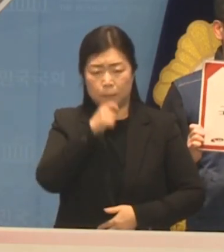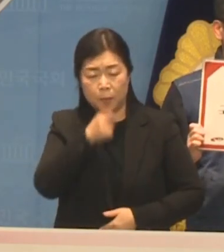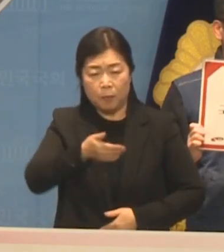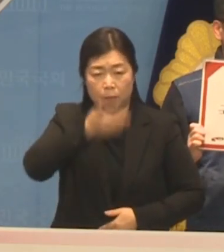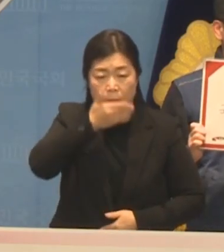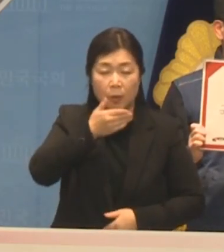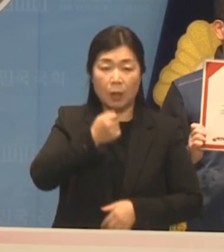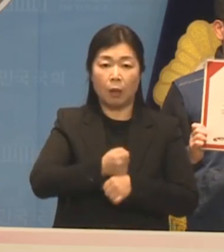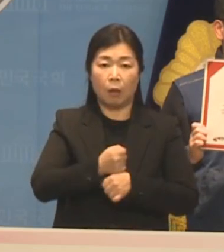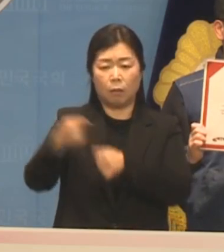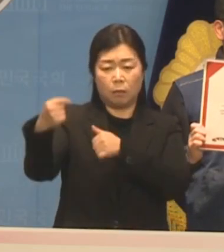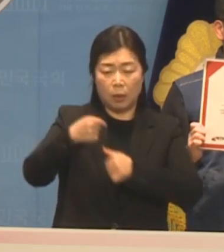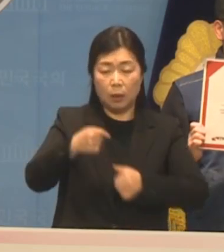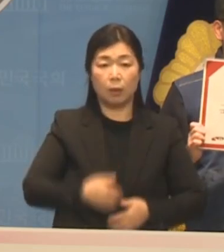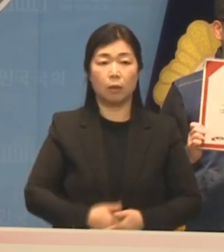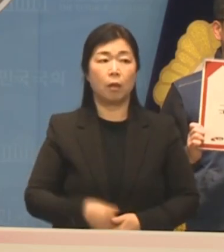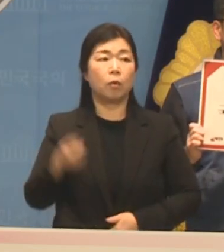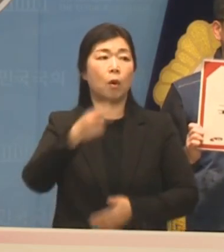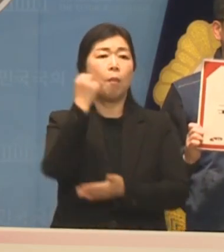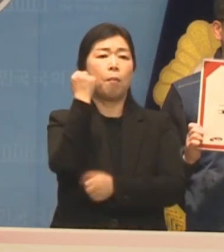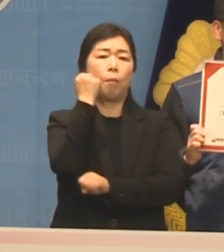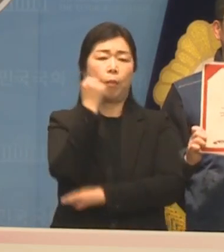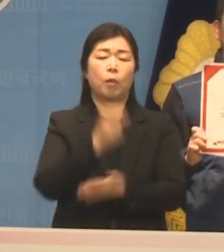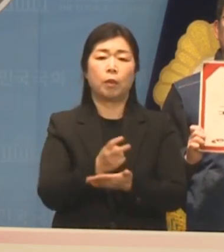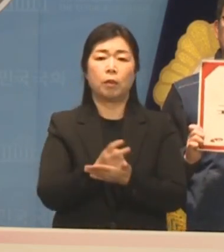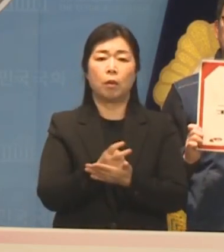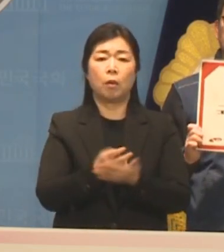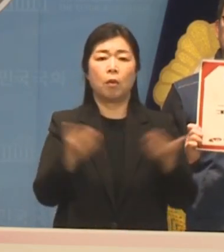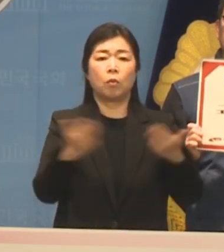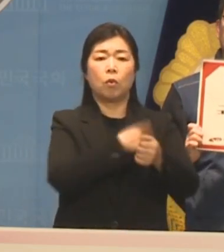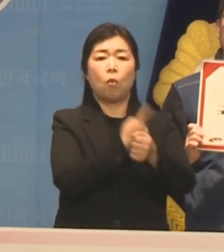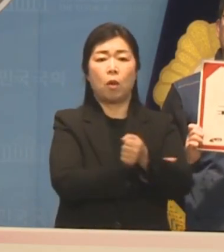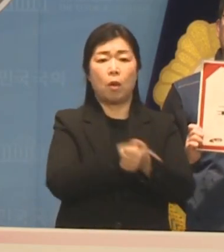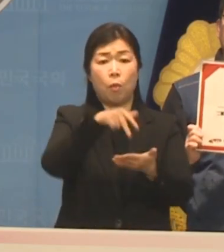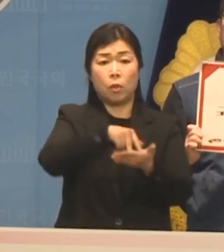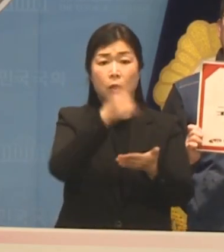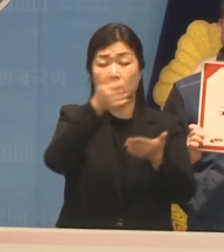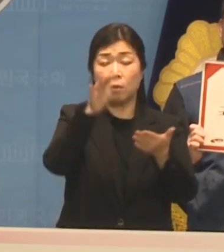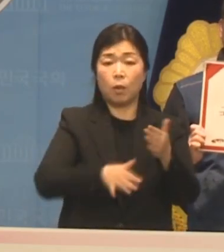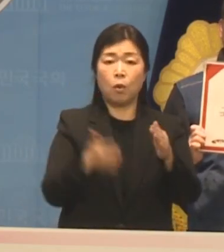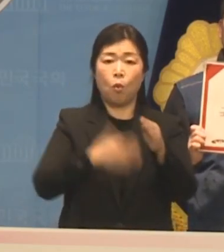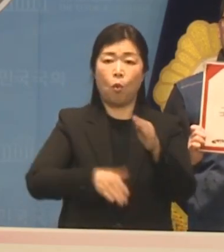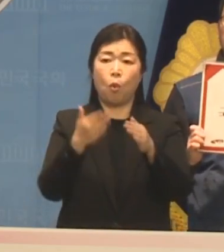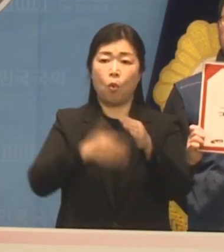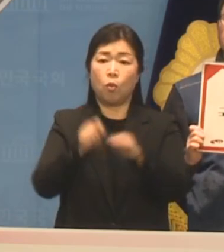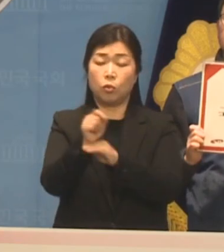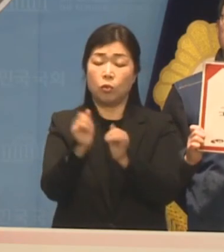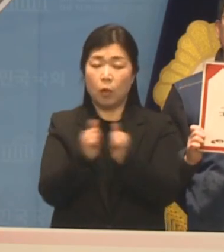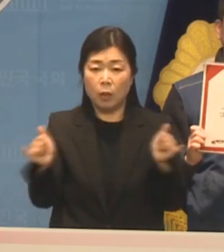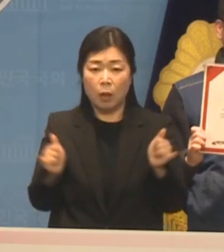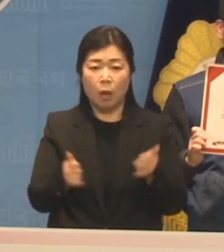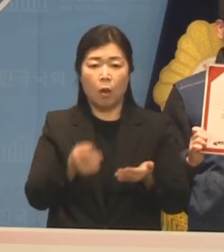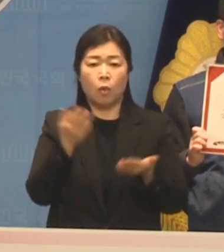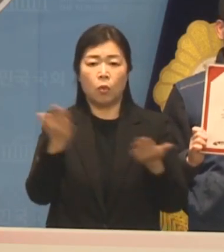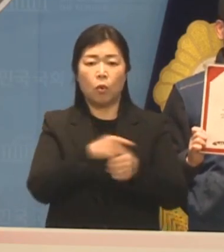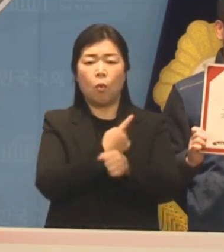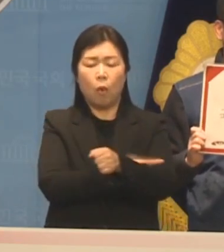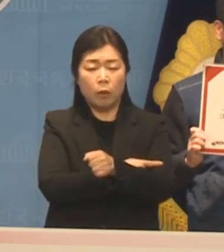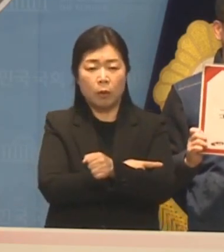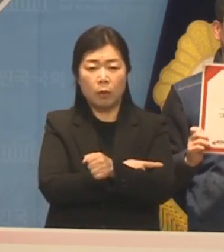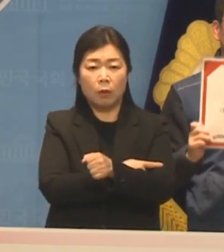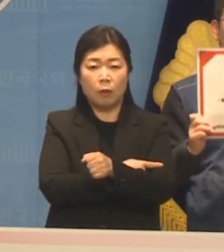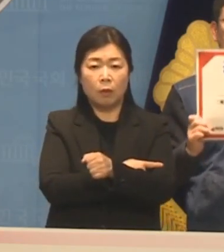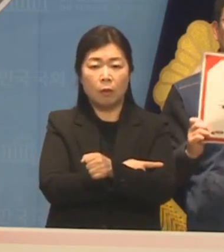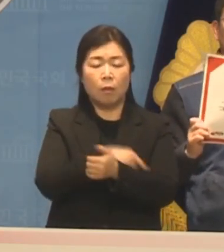당하고 있습니다. 그리고 헌법에는 노동상권이 보장되어 있음에도 공무원 노동자에게는 그것은 그냥